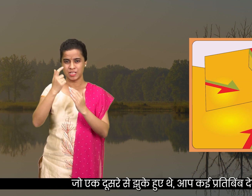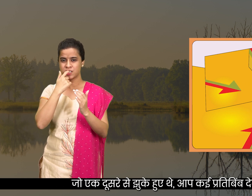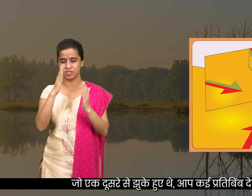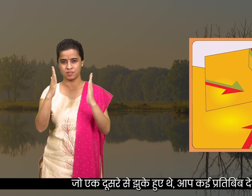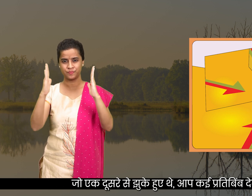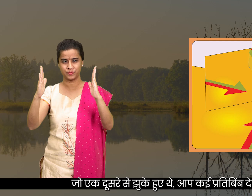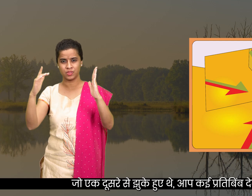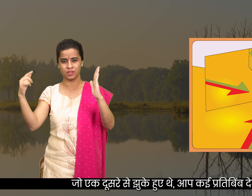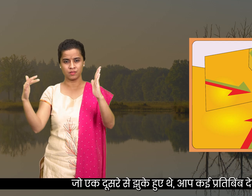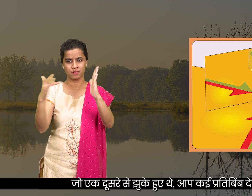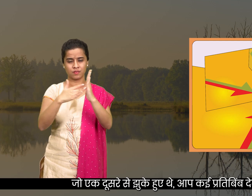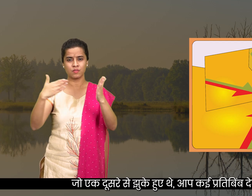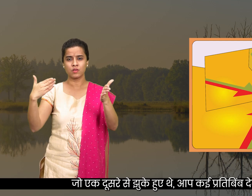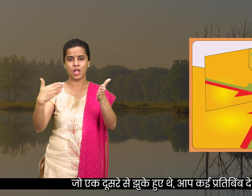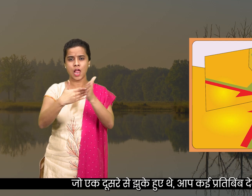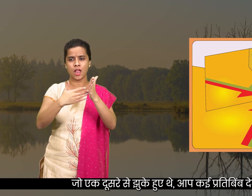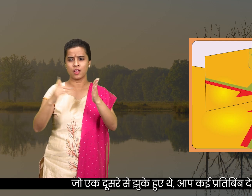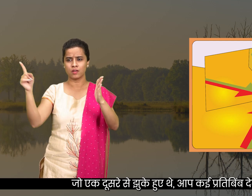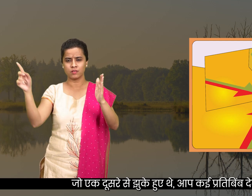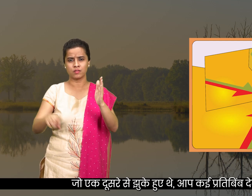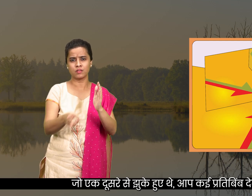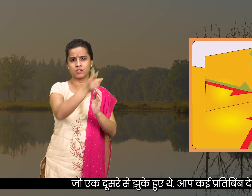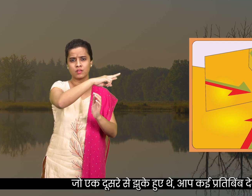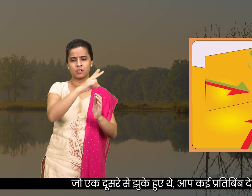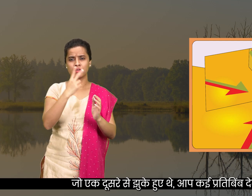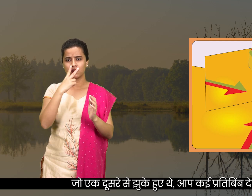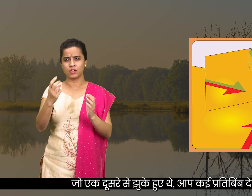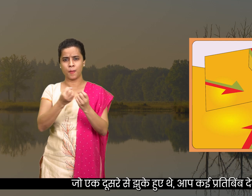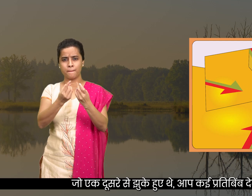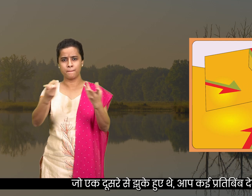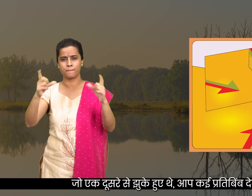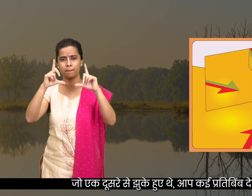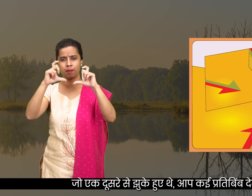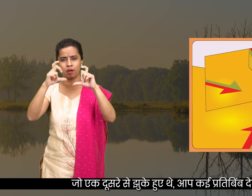से झुके हुए थे, आप कई प्रतिबिंब देख सकते हैं।